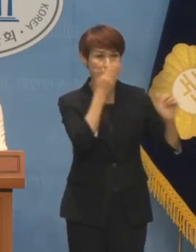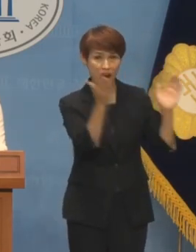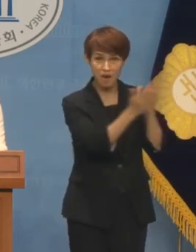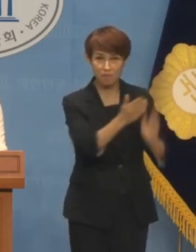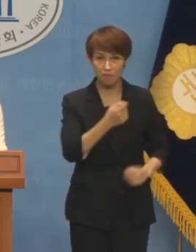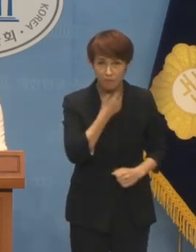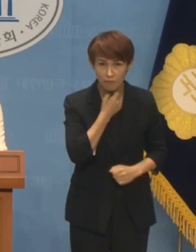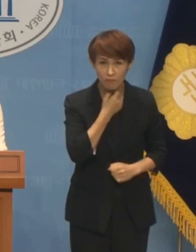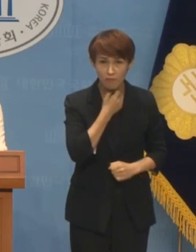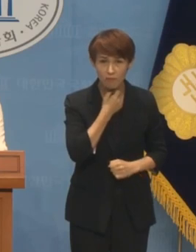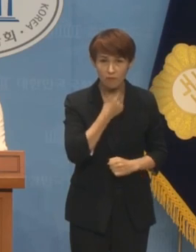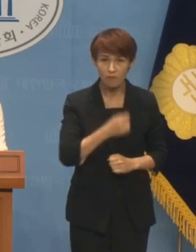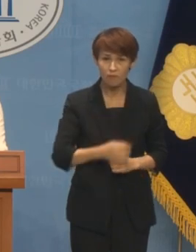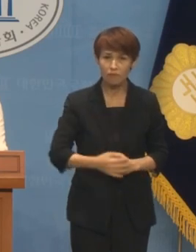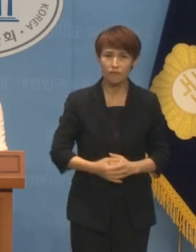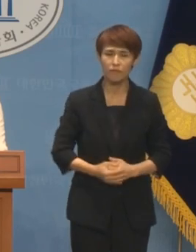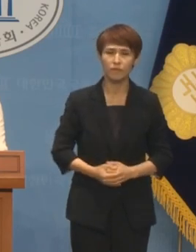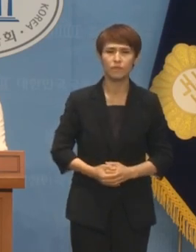겁니까?